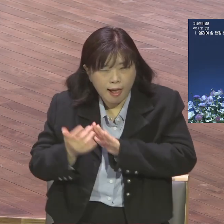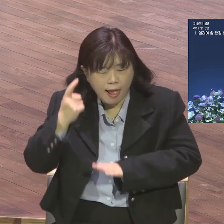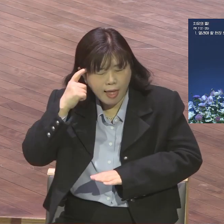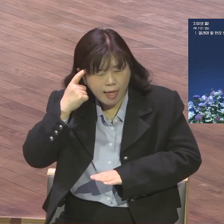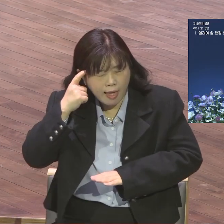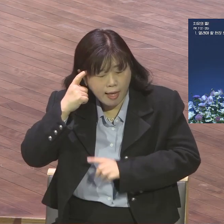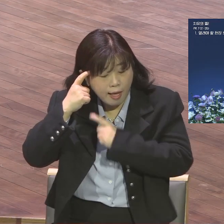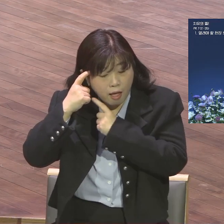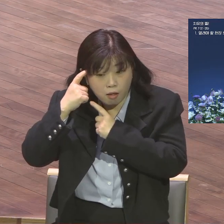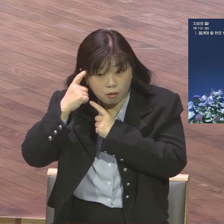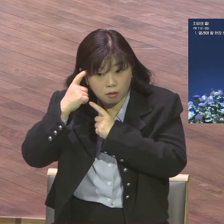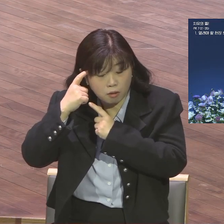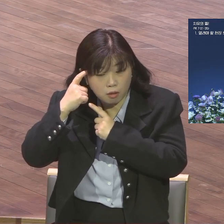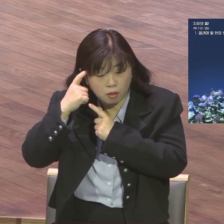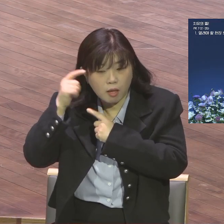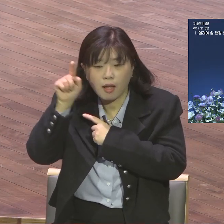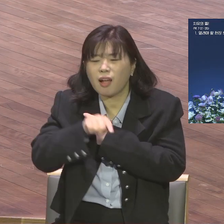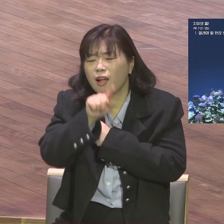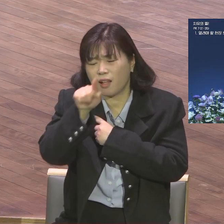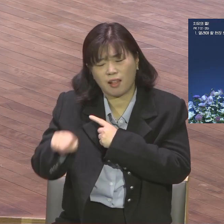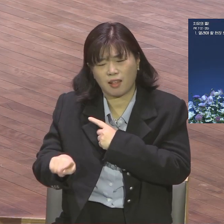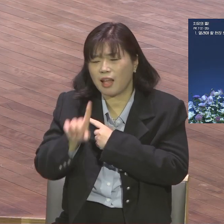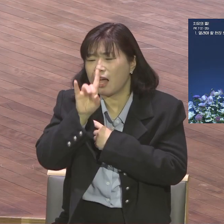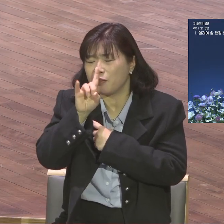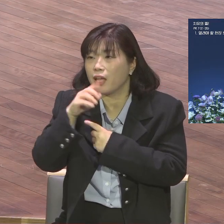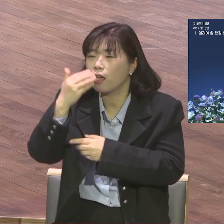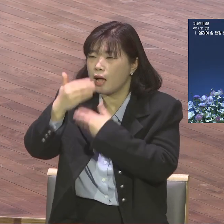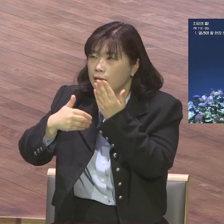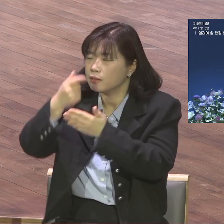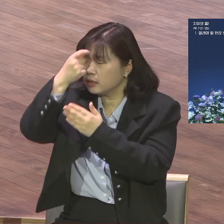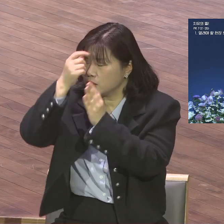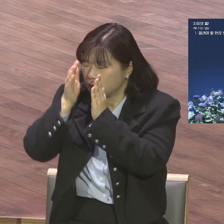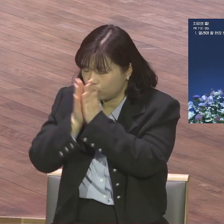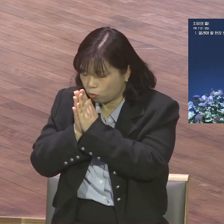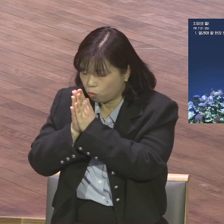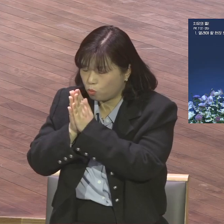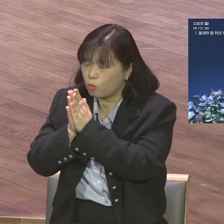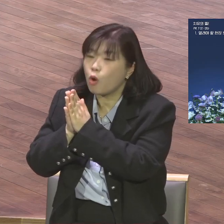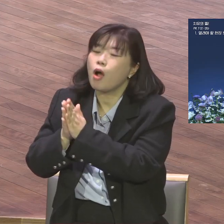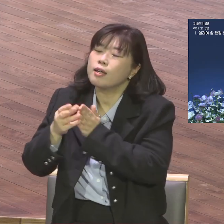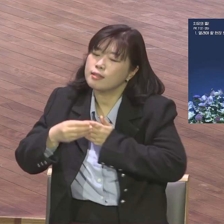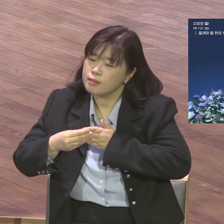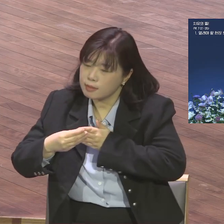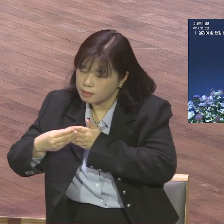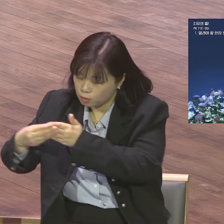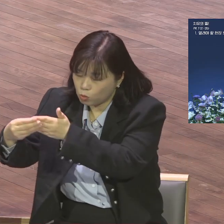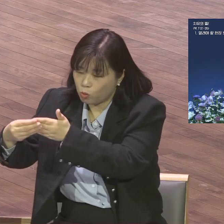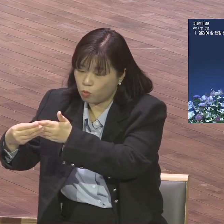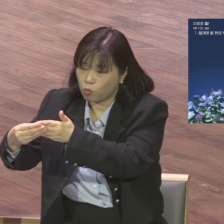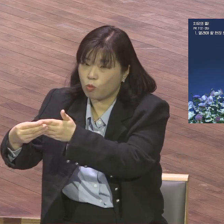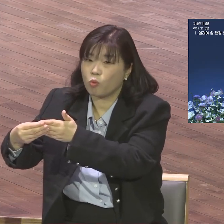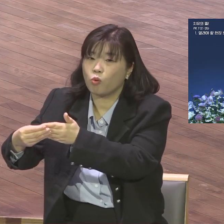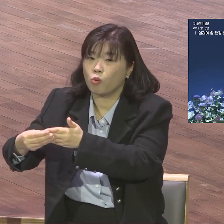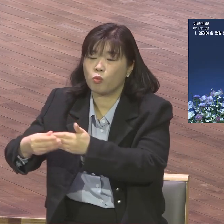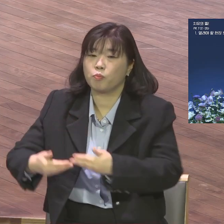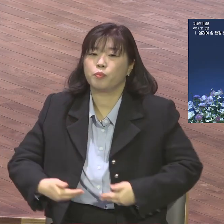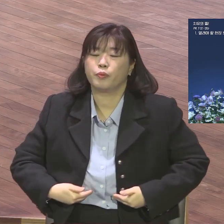해야지. 제자들은요 예수님 말씀대로 기도했습니다. 오순절 마가다락방